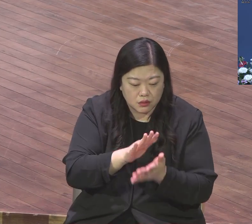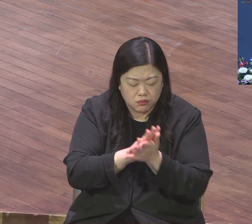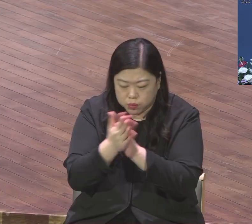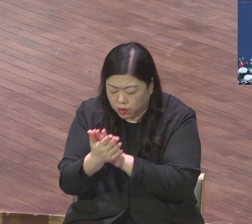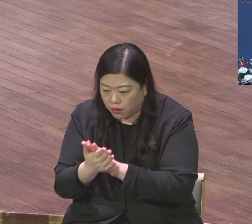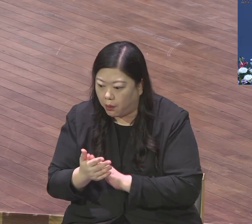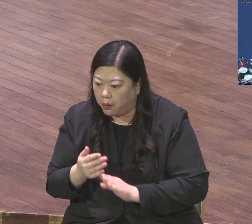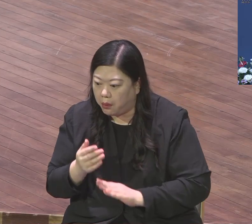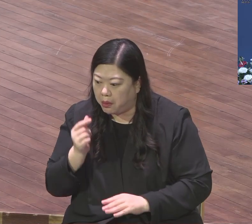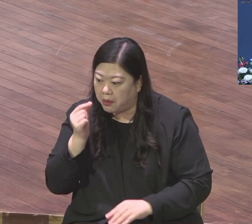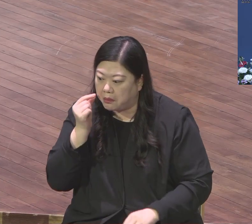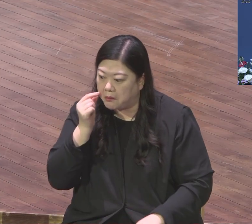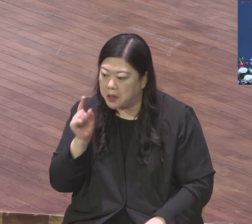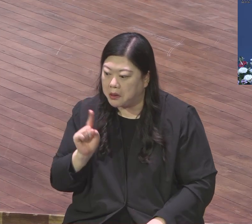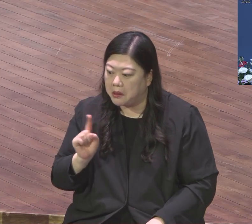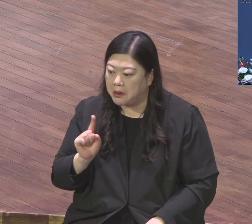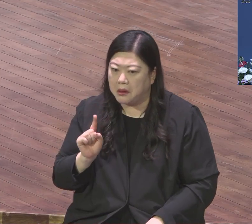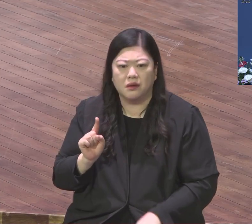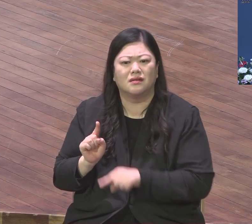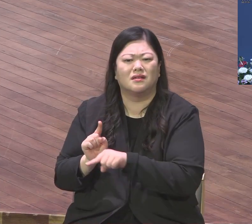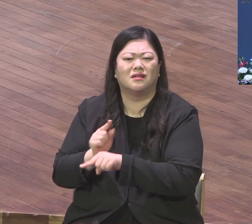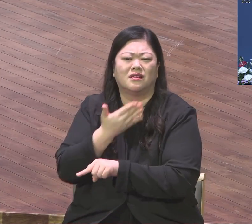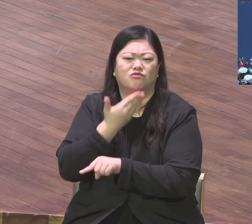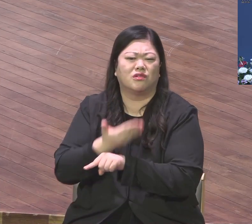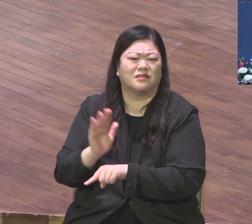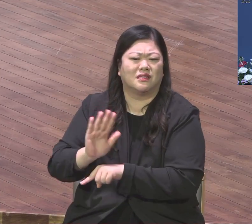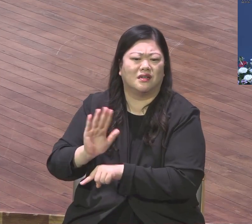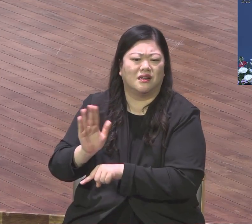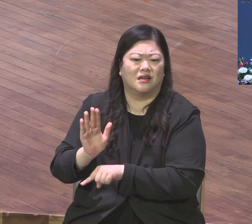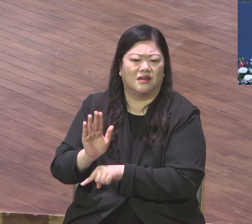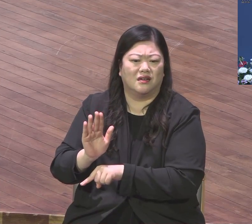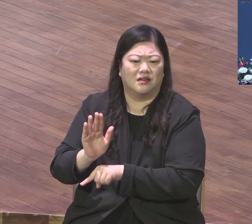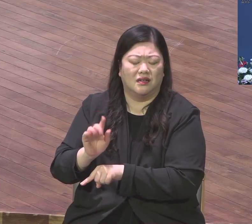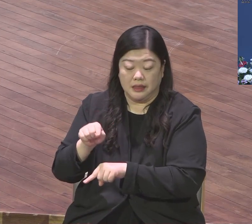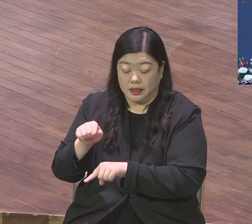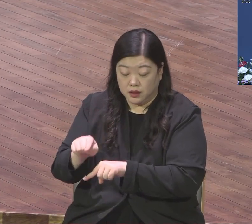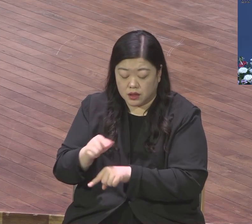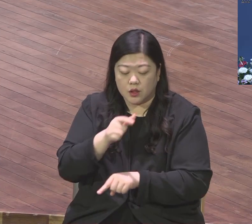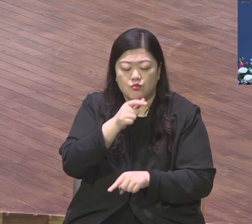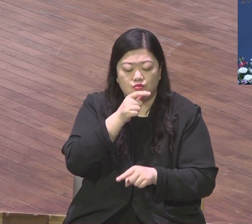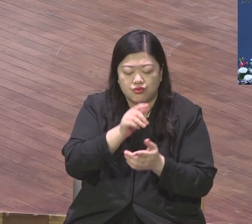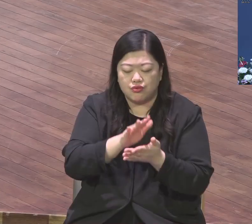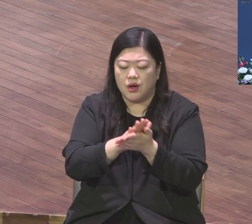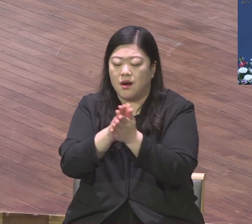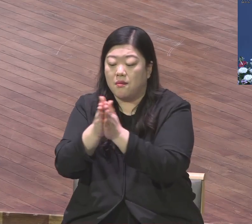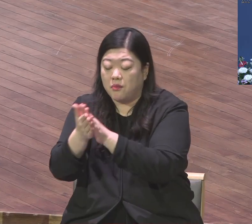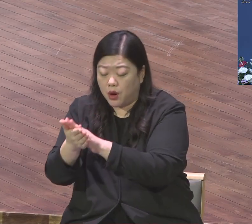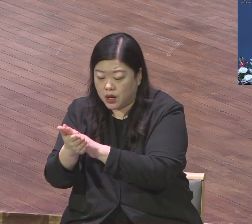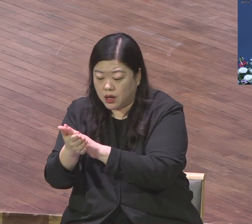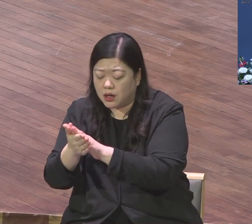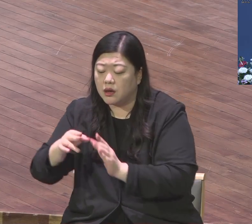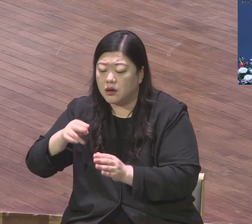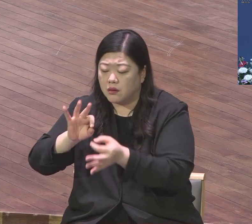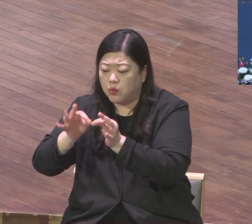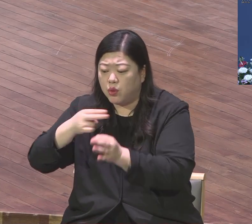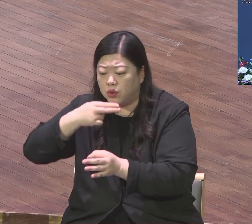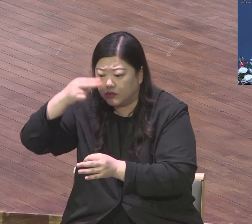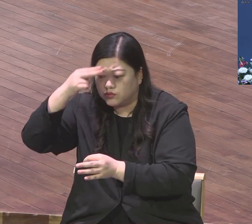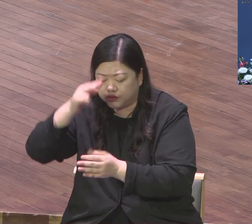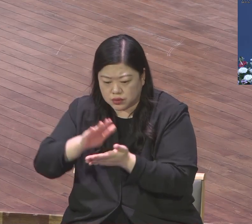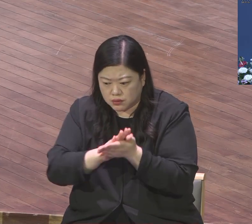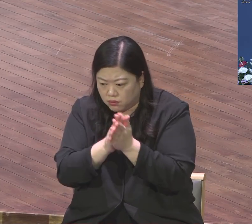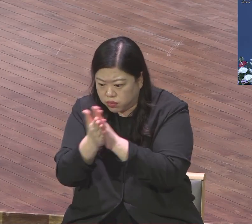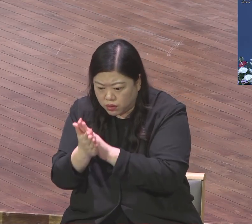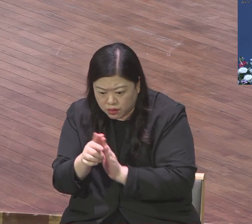단순한 사실보다 왜 어떻게 해서 물이 포도주로